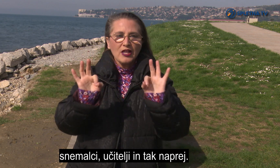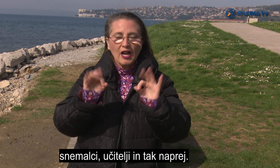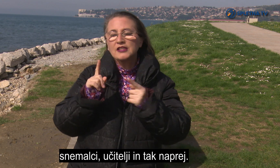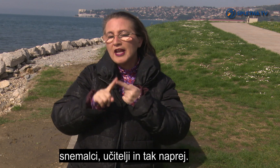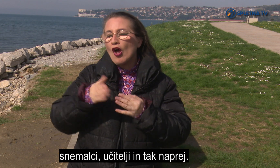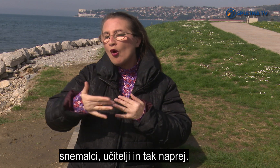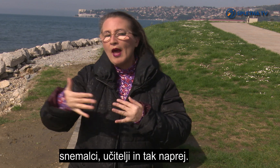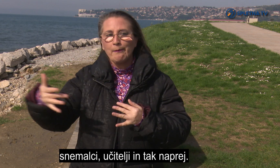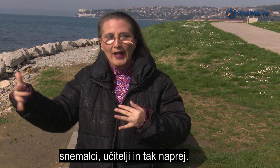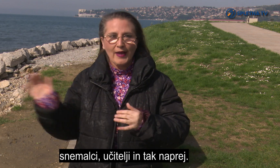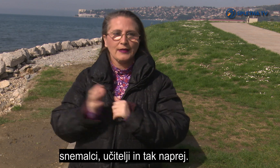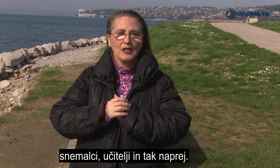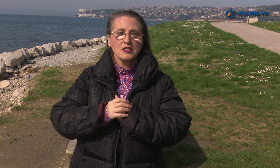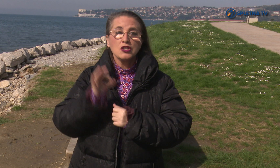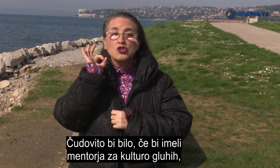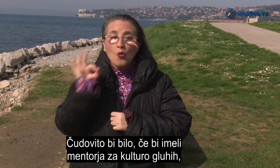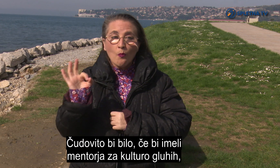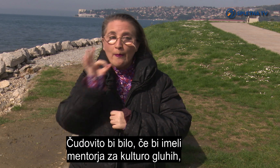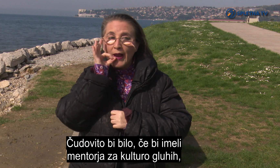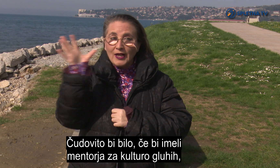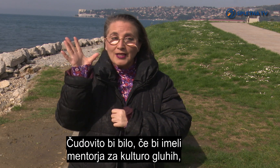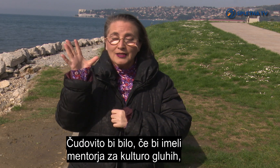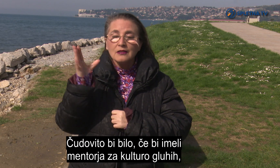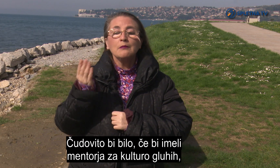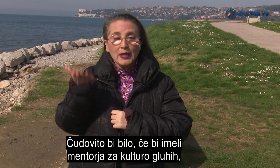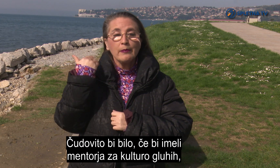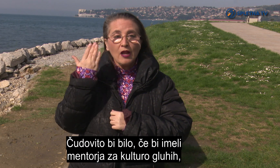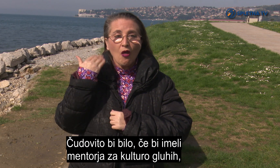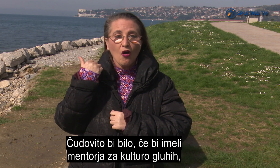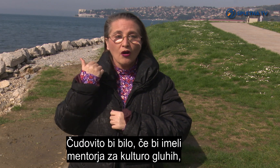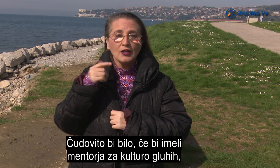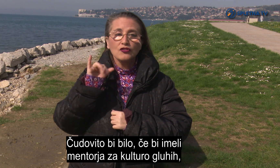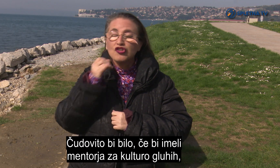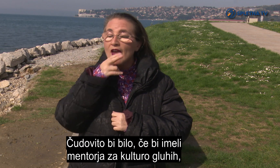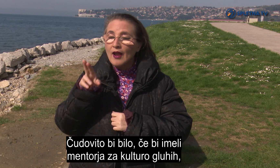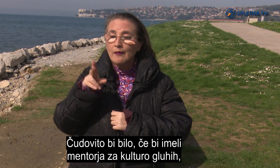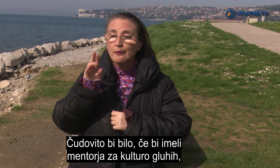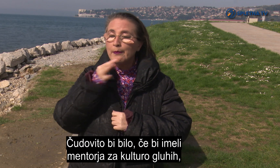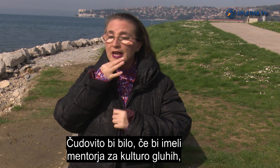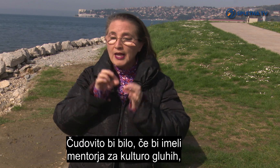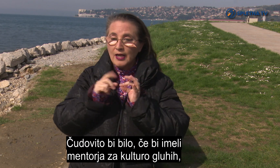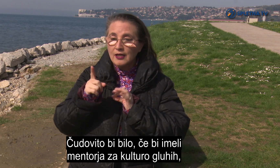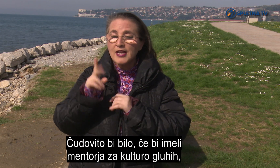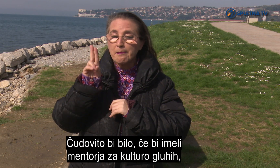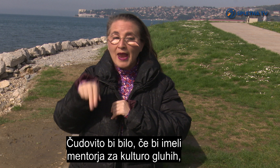čitaš in tako naprej. Super bi bilo, če bi